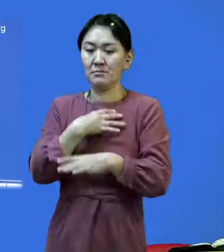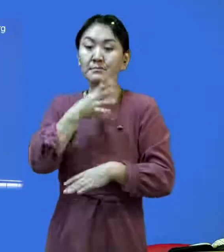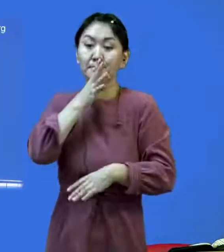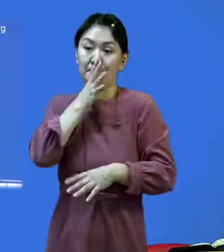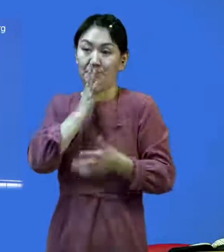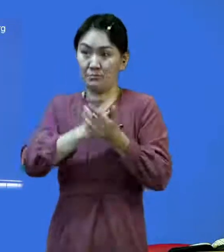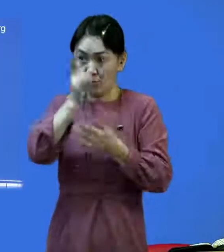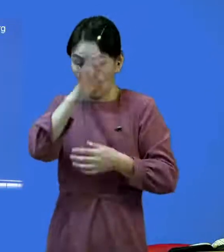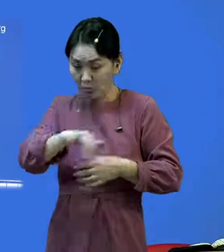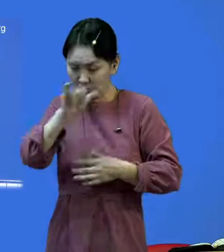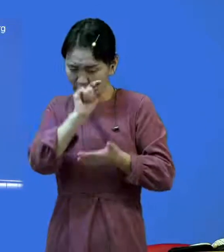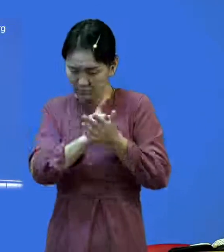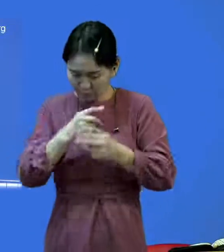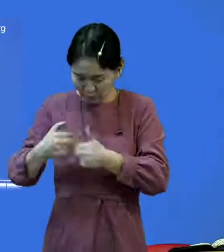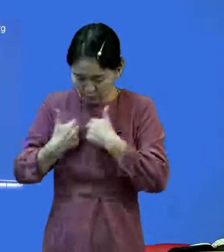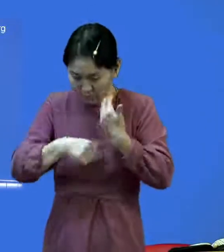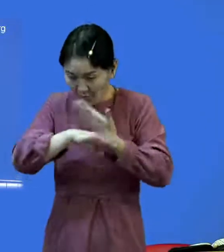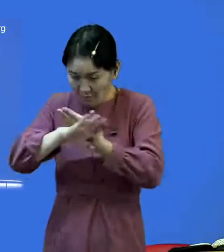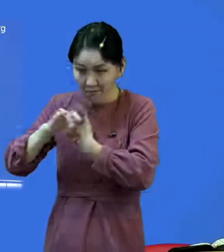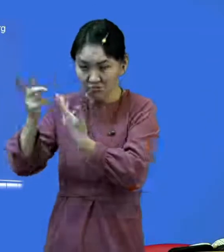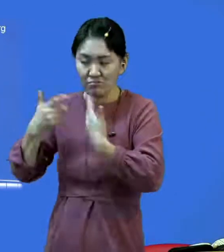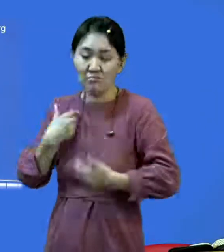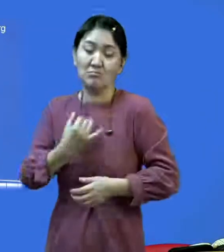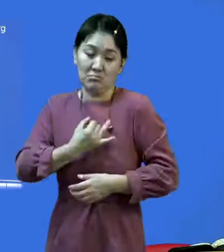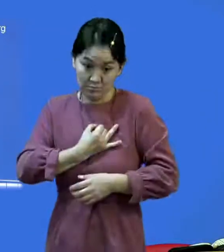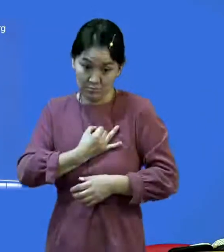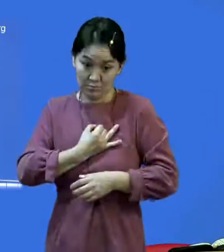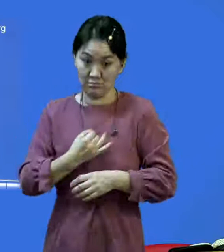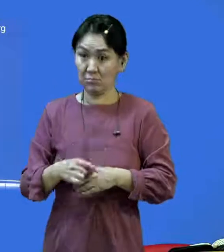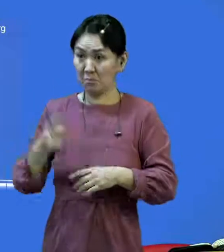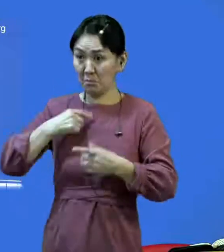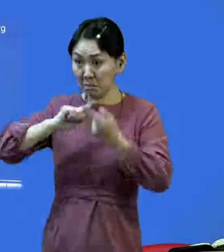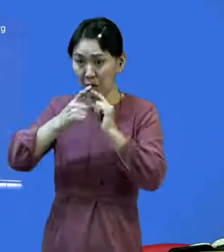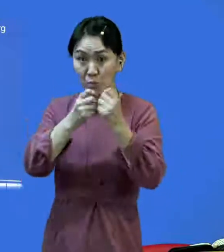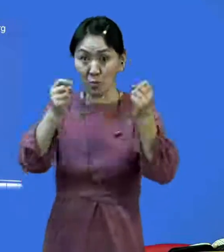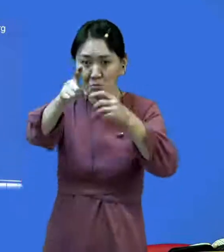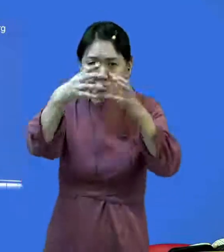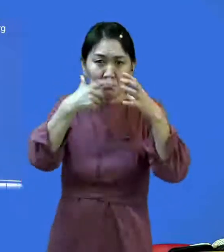бурхан энэ улсыг бол сахин хамгаална. Бид бүхний дайн бол тусдаа байна.